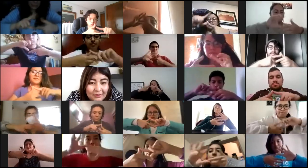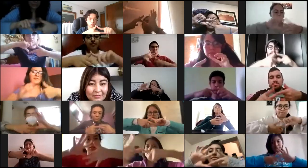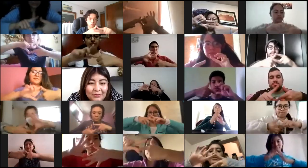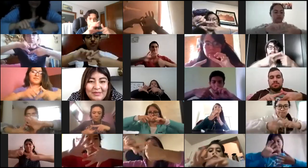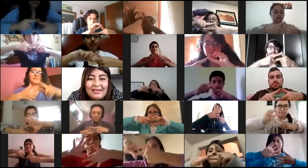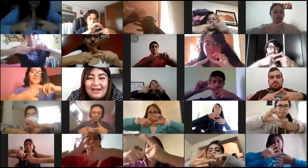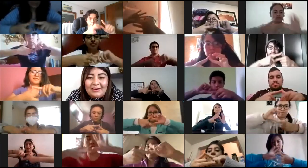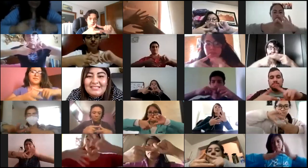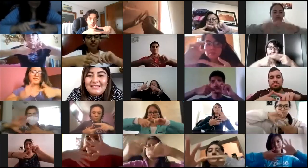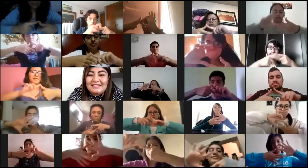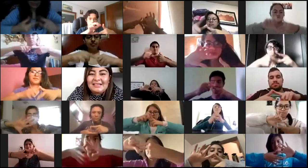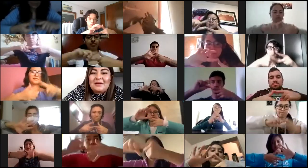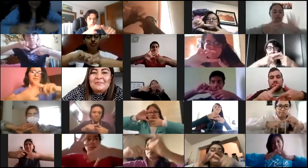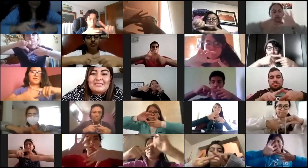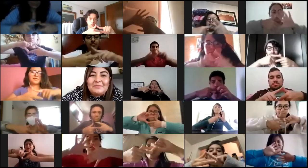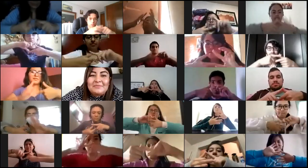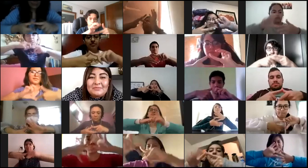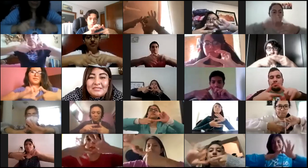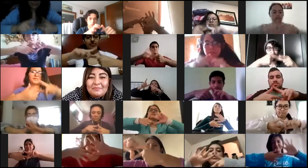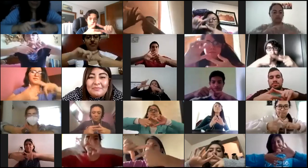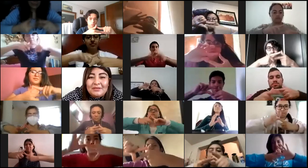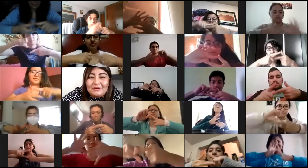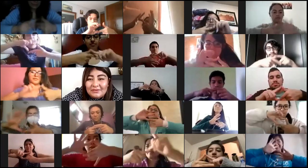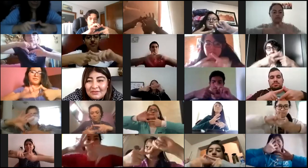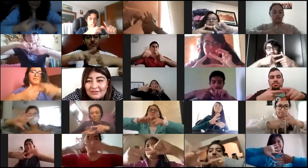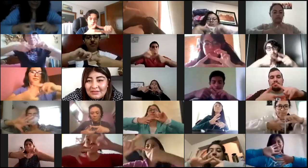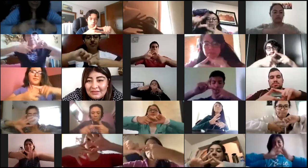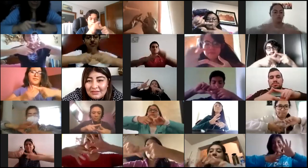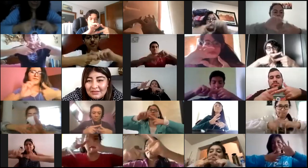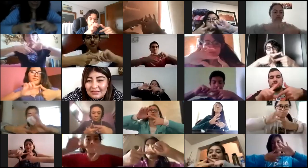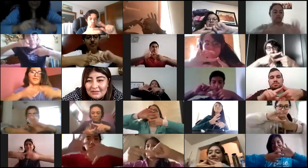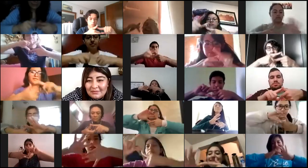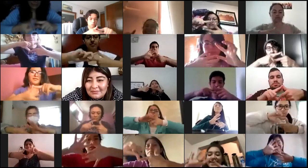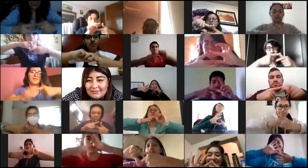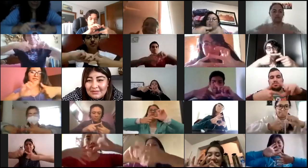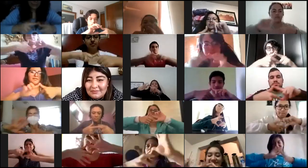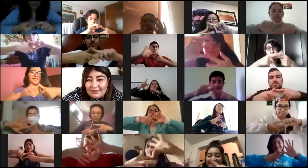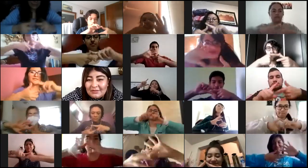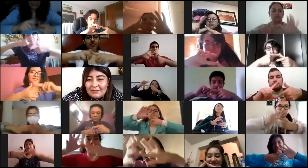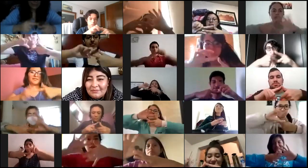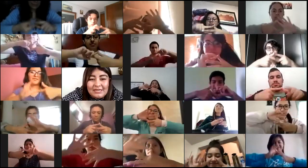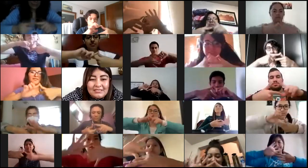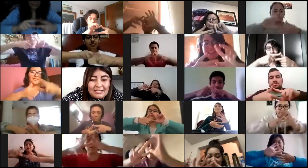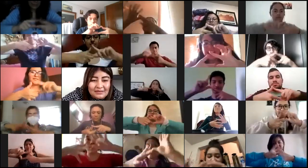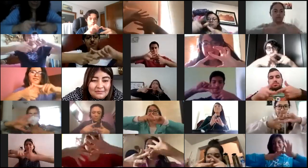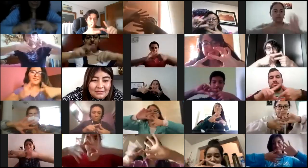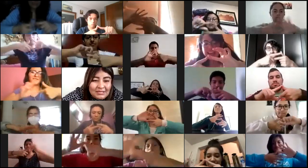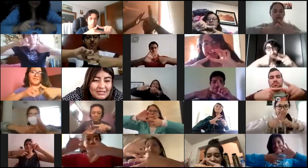Muy bien, ahora sí. Más rápido, más rápido. Más rápido, más rápido. Muy bien, Asiel. Muy bien,